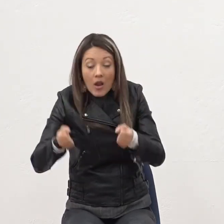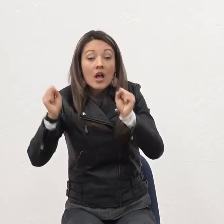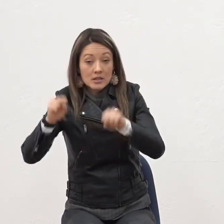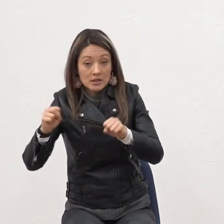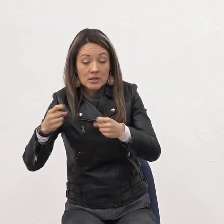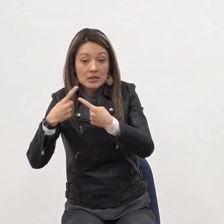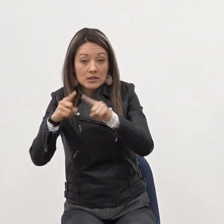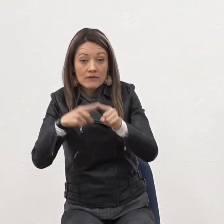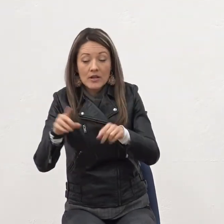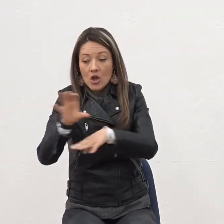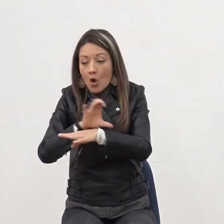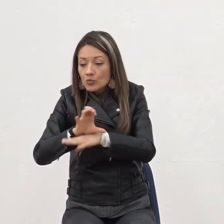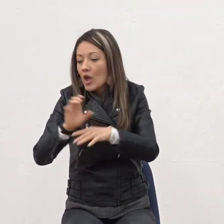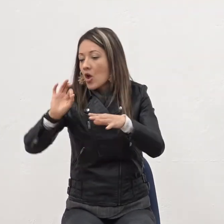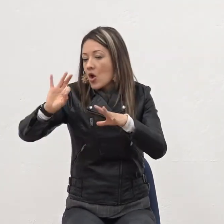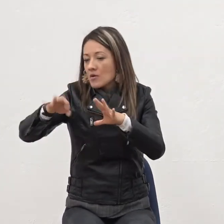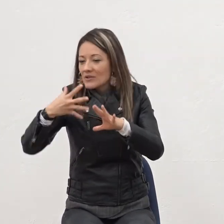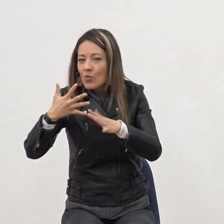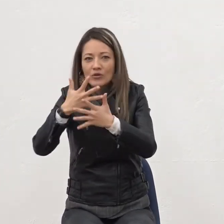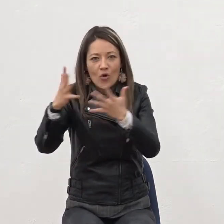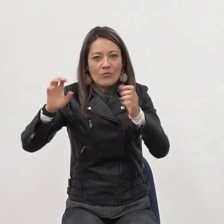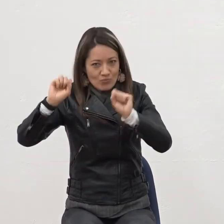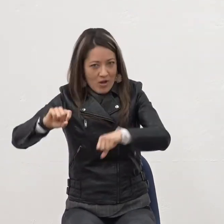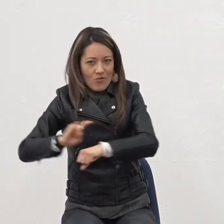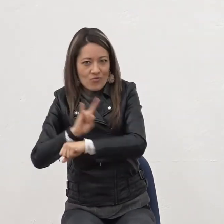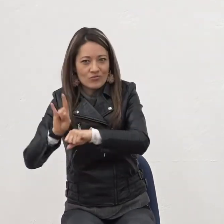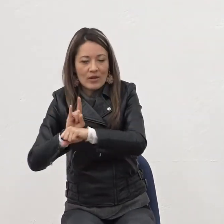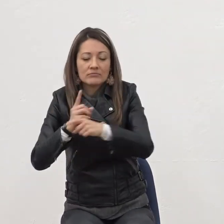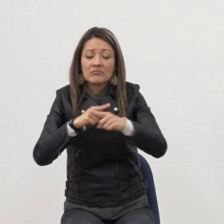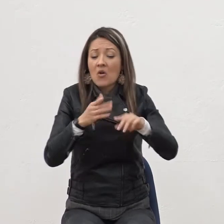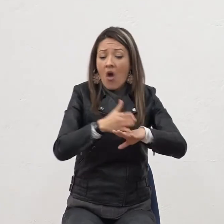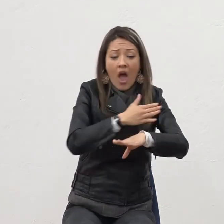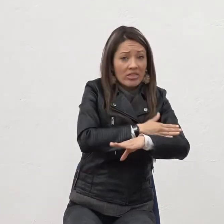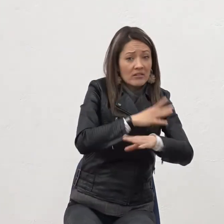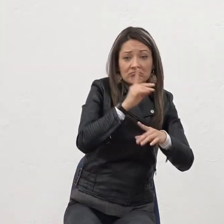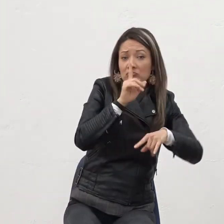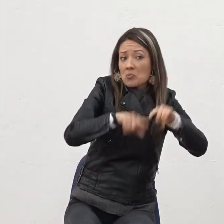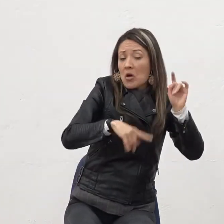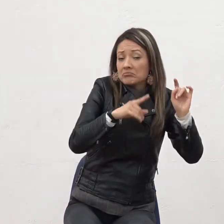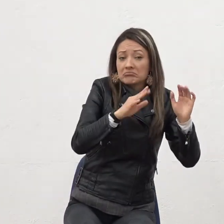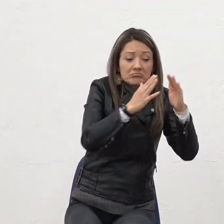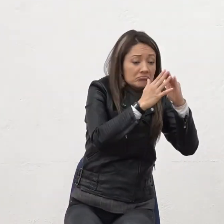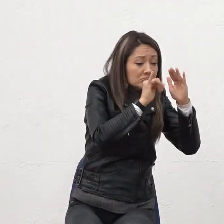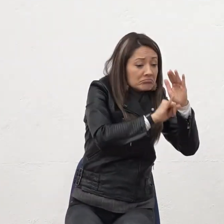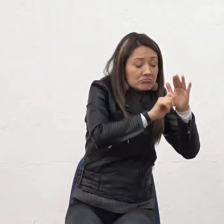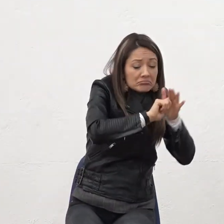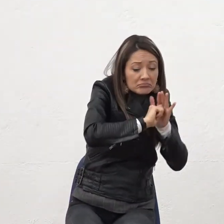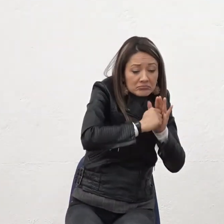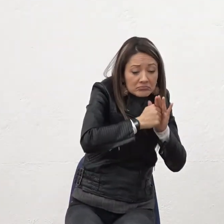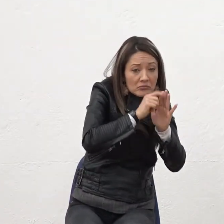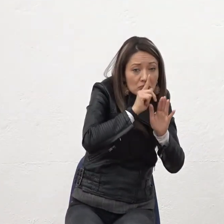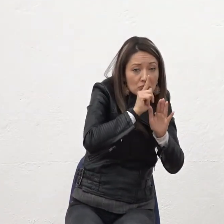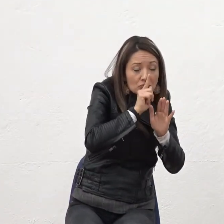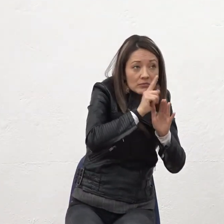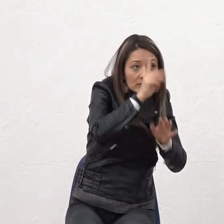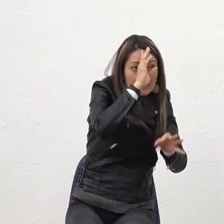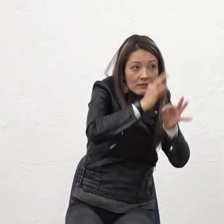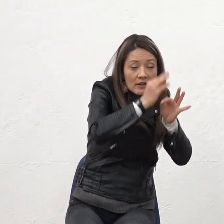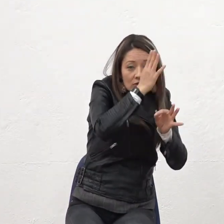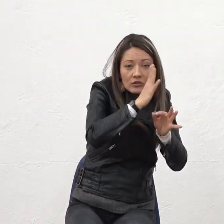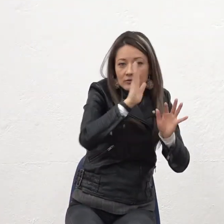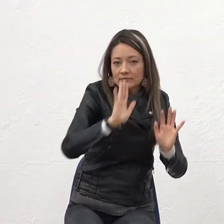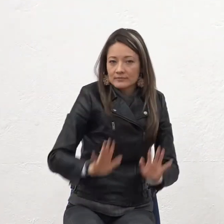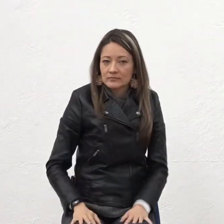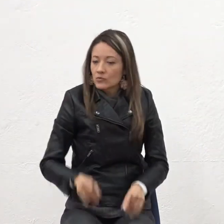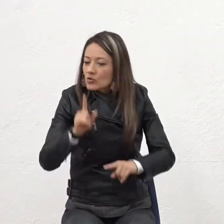Pues encerraditos cada uno en nuestra casa y orar. Y tenga fe y confíe en Dios y no comparta la palabra, no se